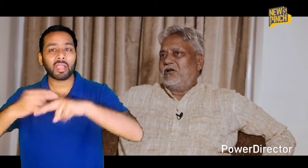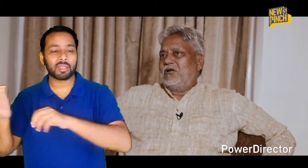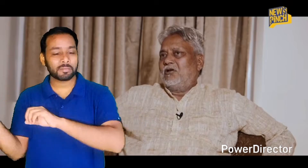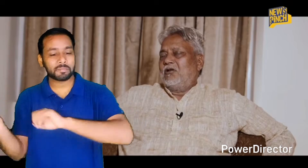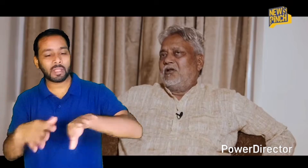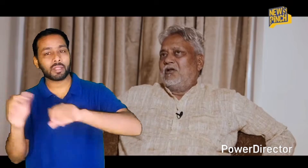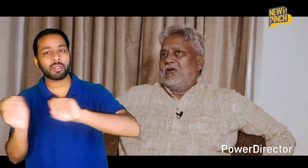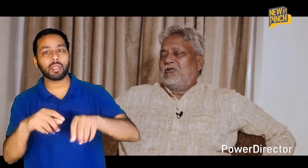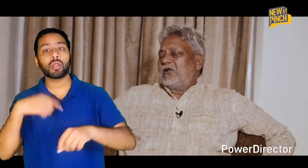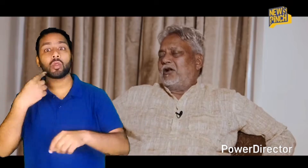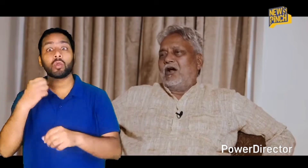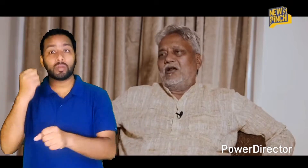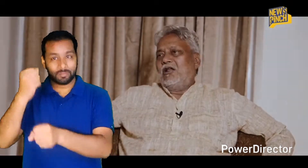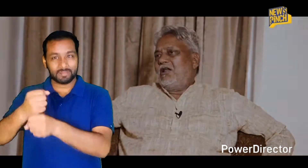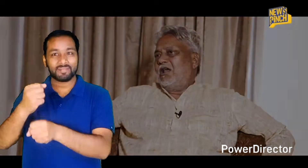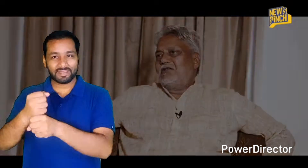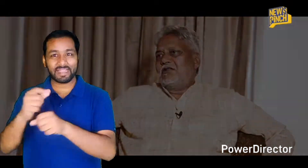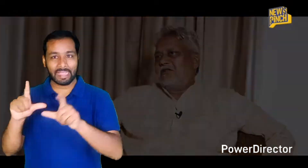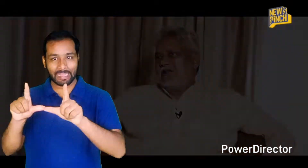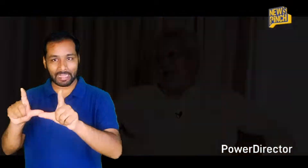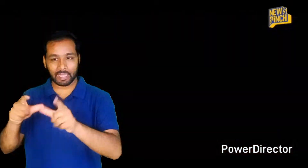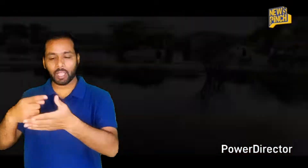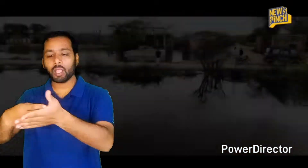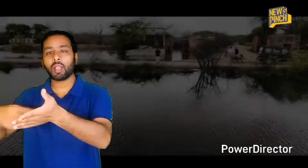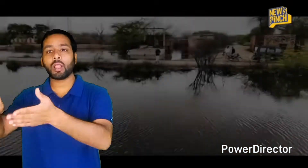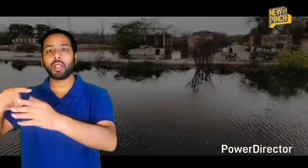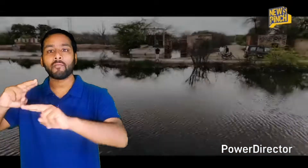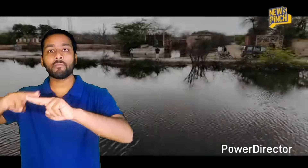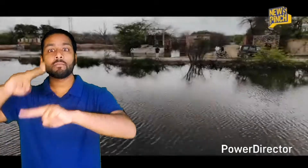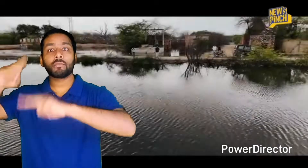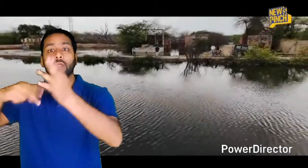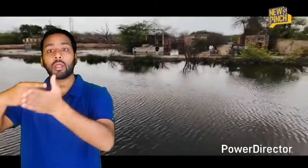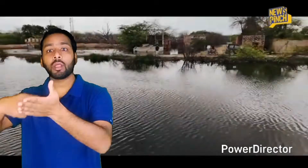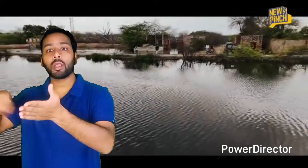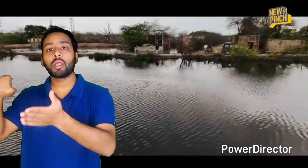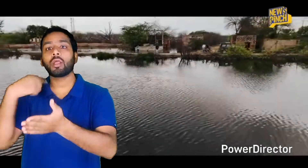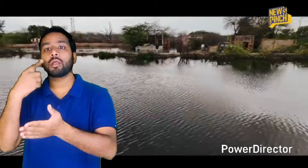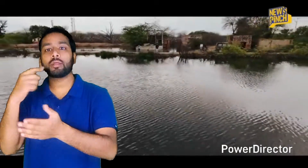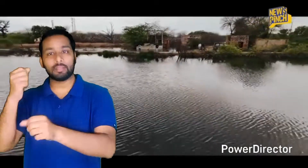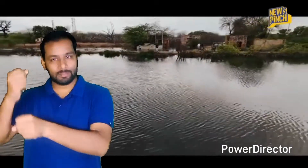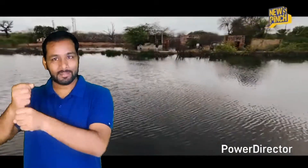से सरकार ने ही लाइसेंस दिए।